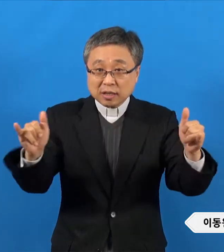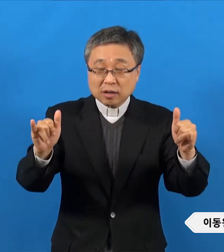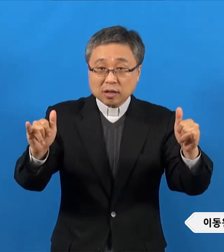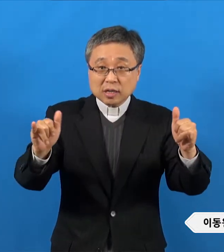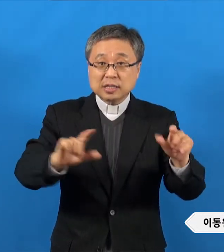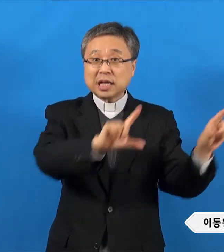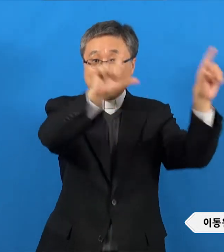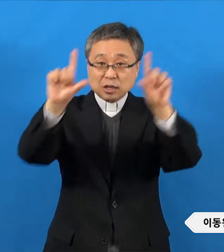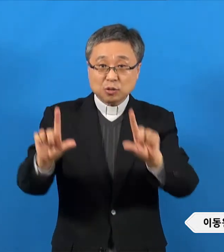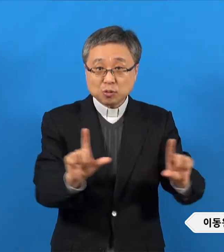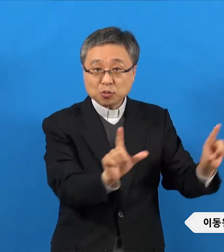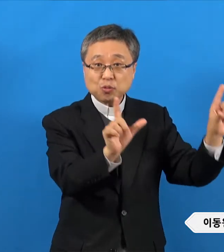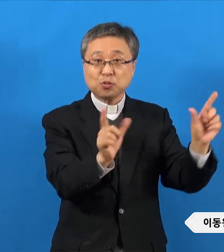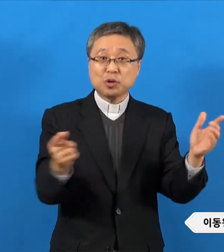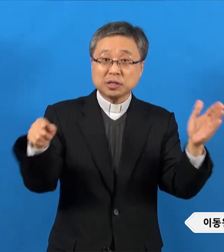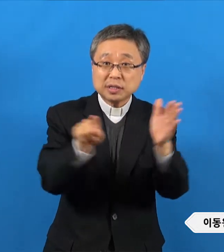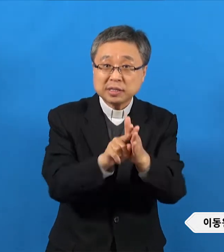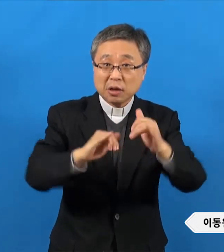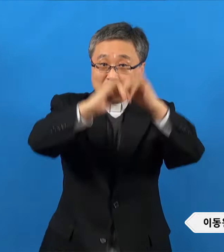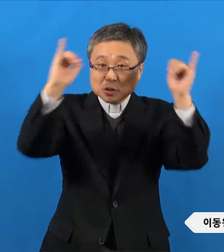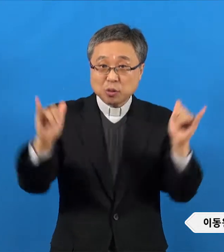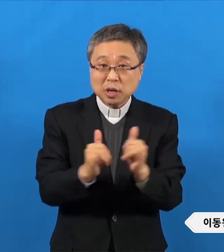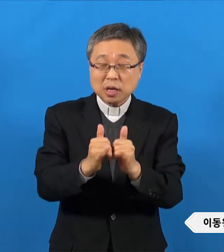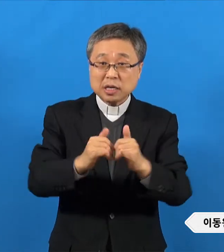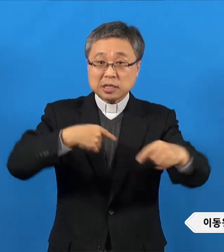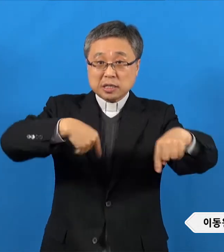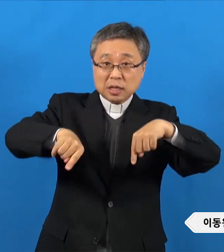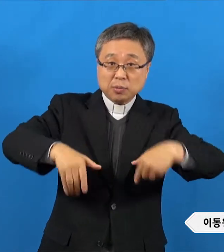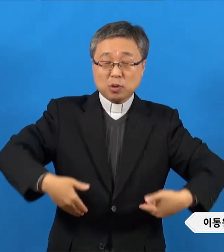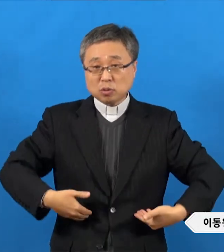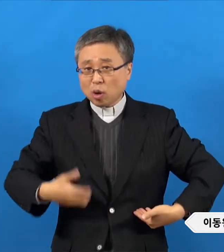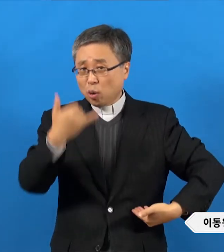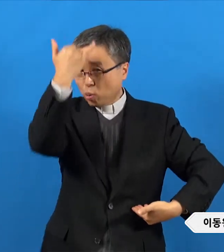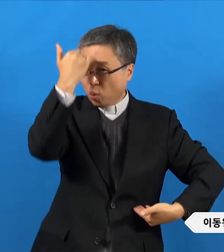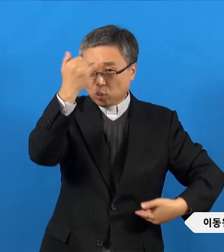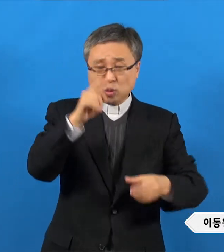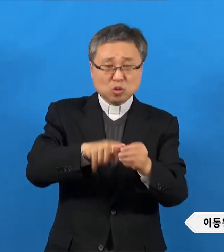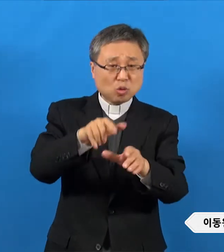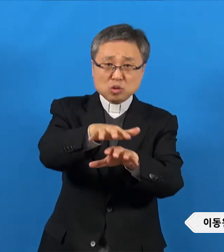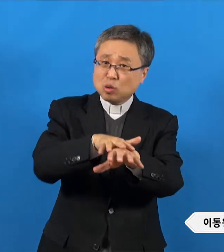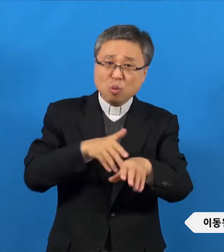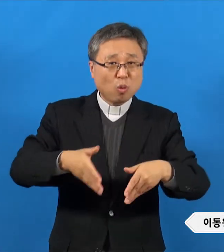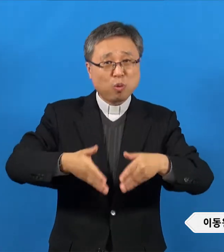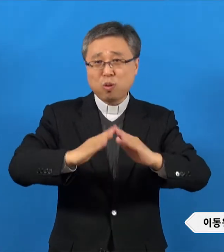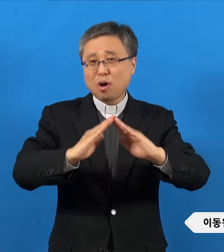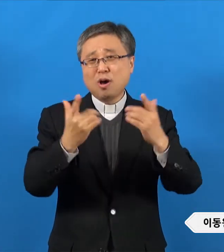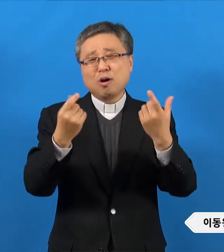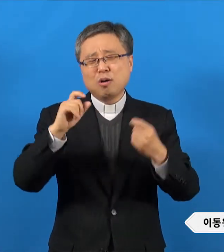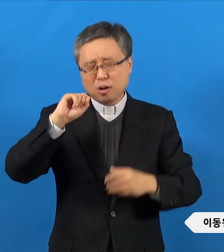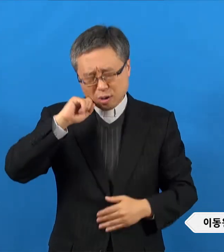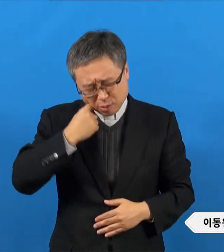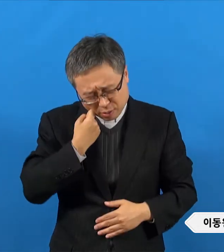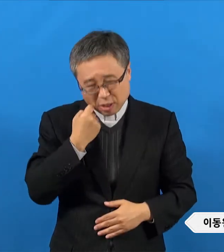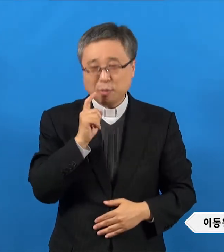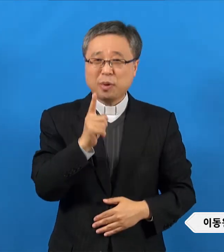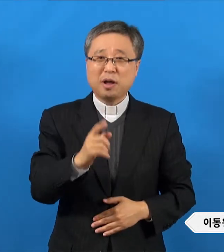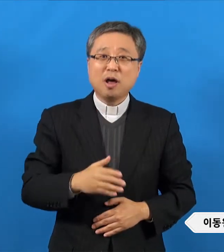질서가 필요하잖아요. 그런데 무신론에 근거한 도덕적 체계의 수립이 그렇게 어렵다는 것입니다. 노력은